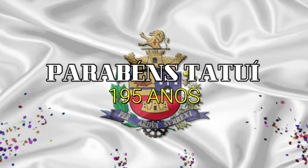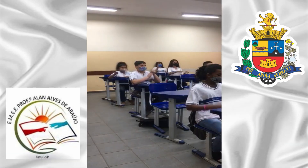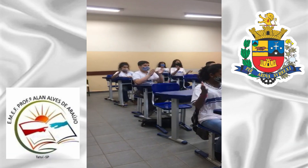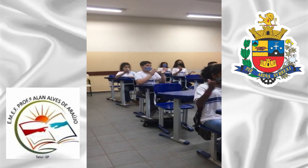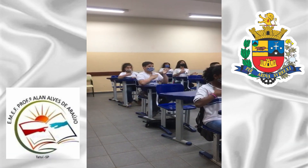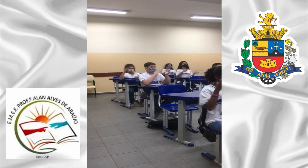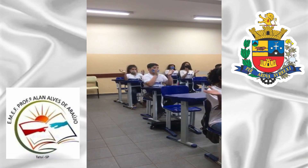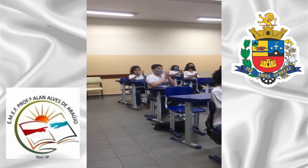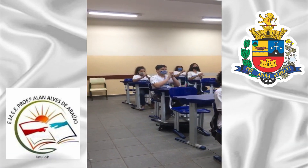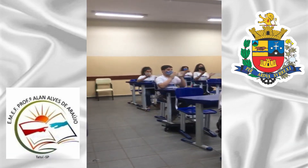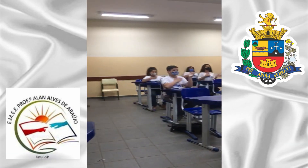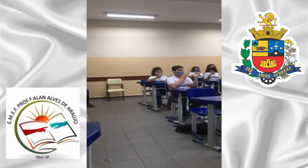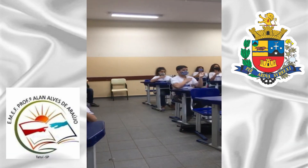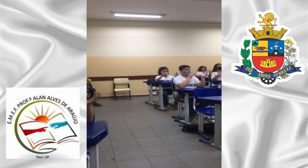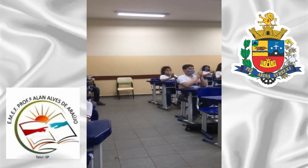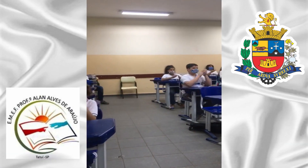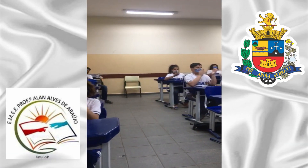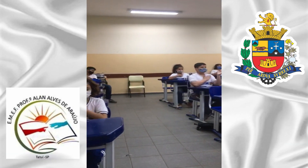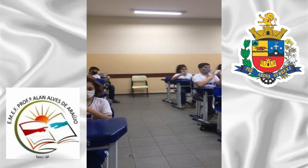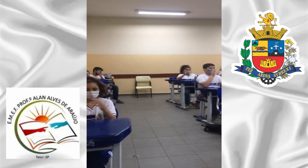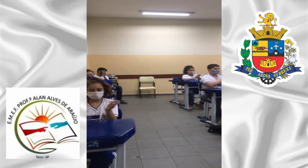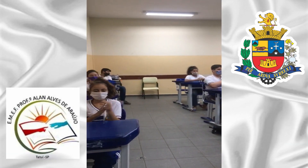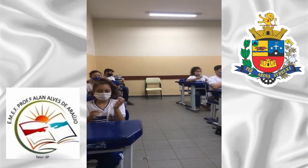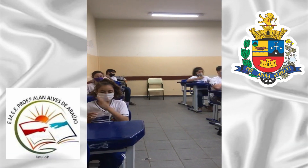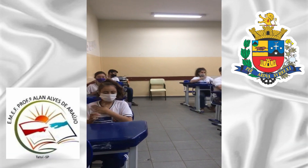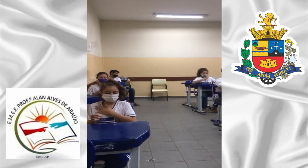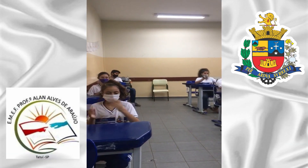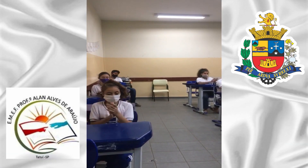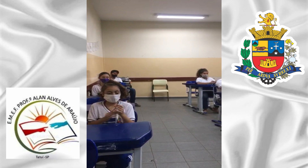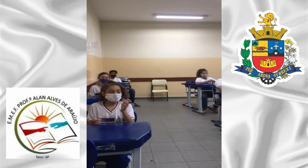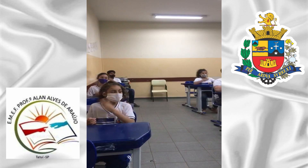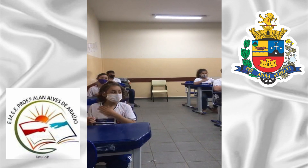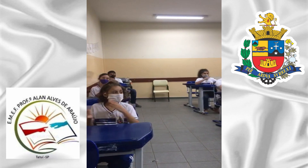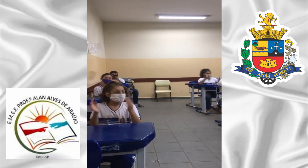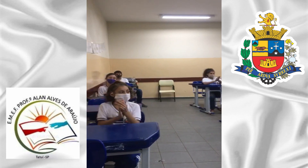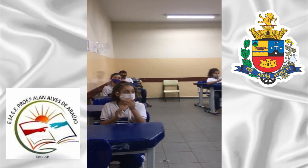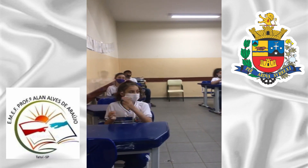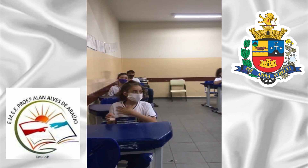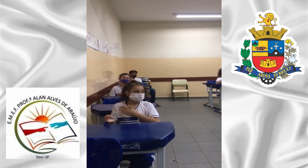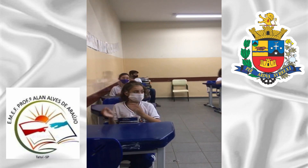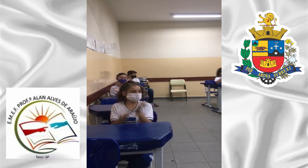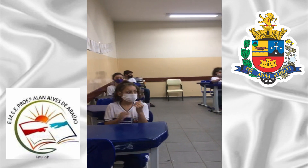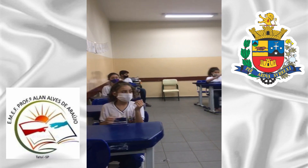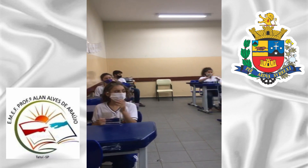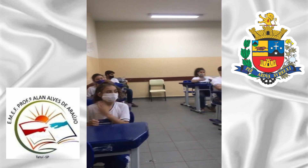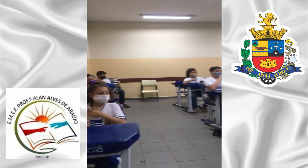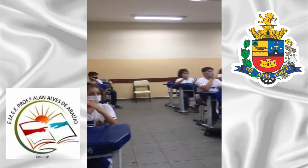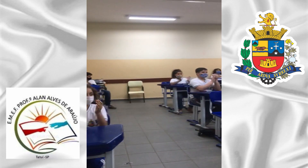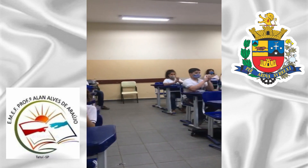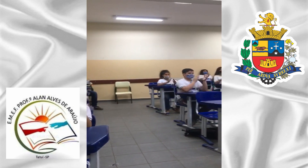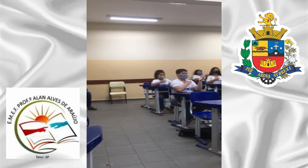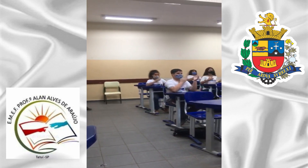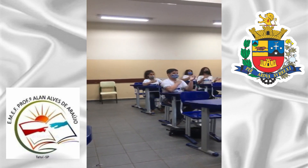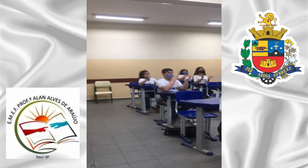tendura é tua o coração do